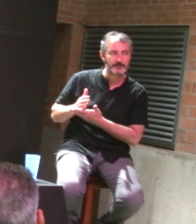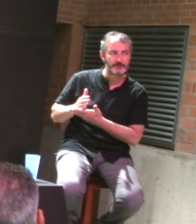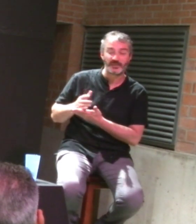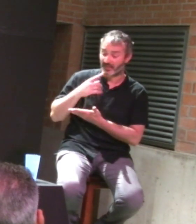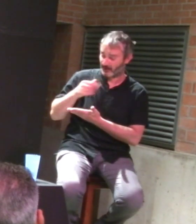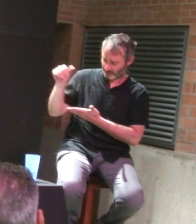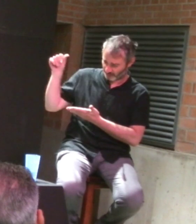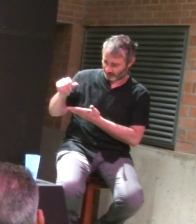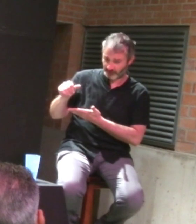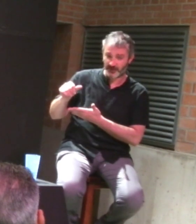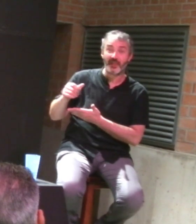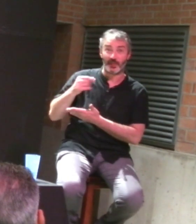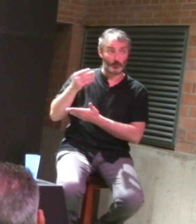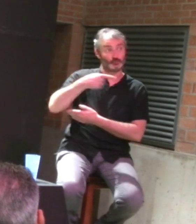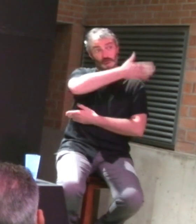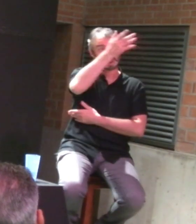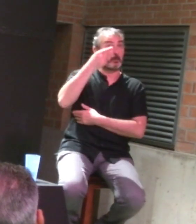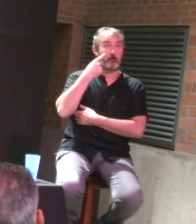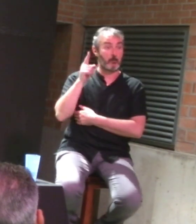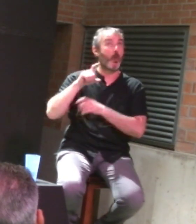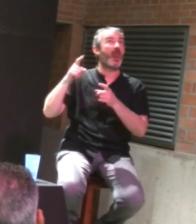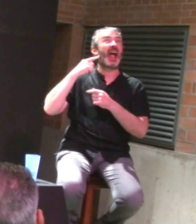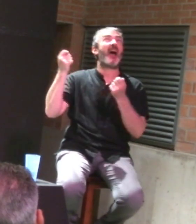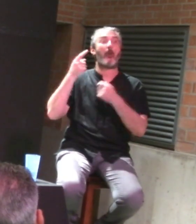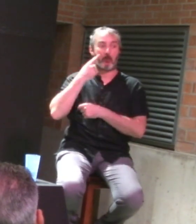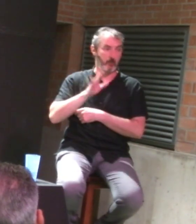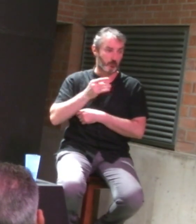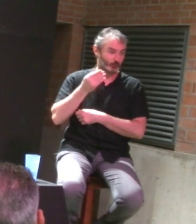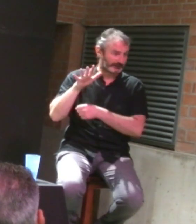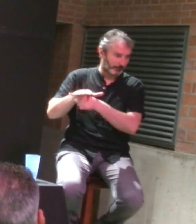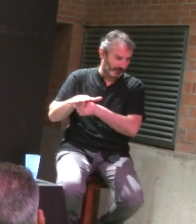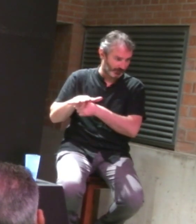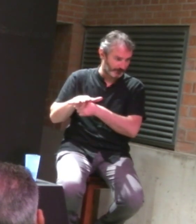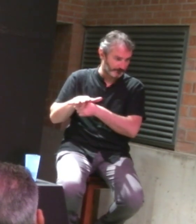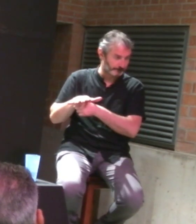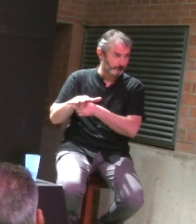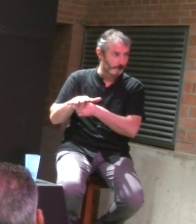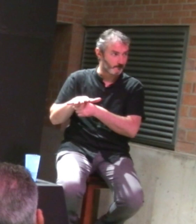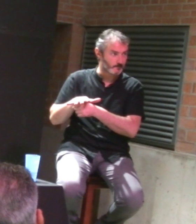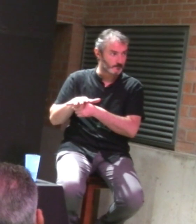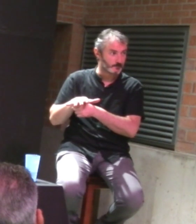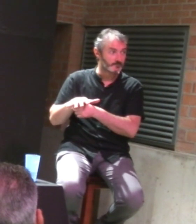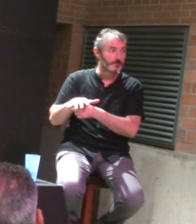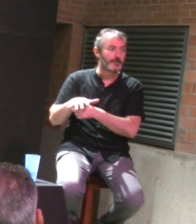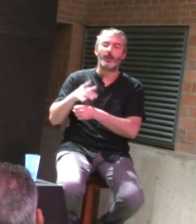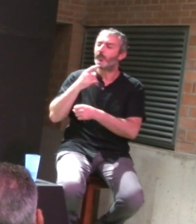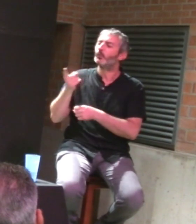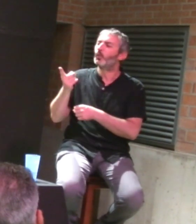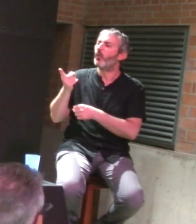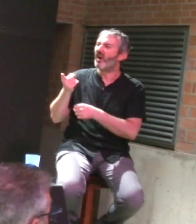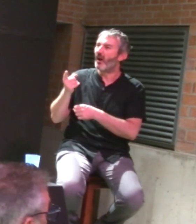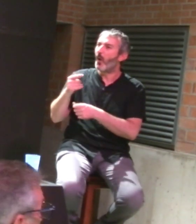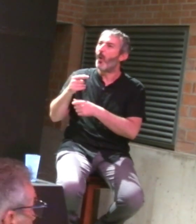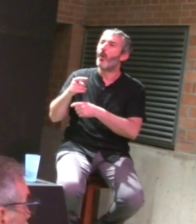pel gran públic ha quedat invisibilitzada. I una mica en aquest sentit va venir la idea